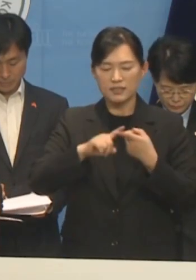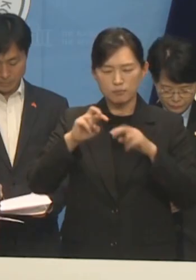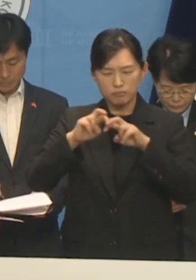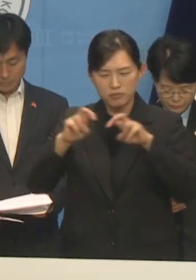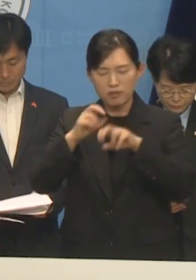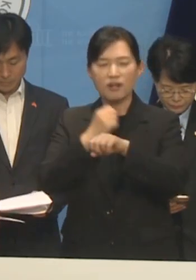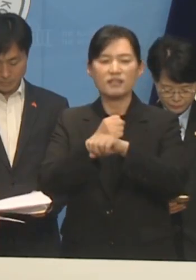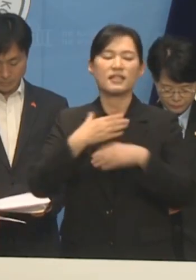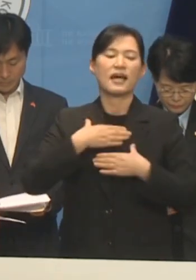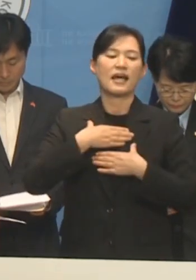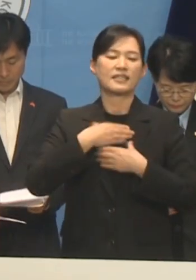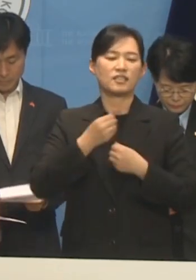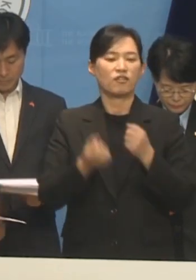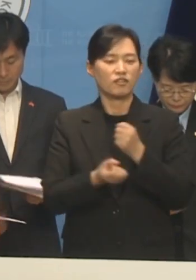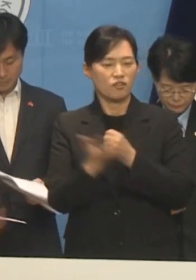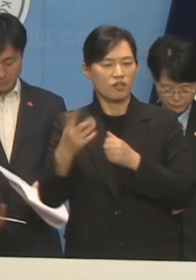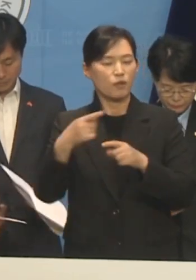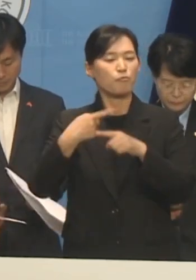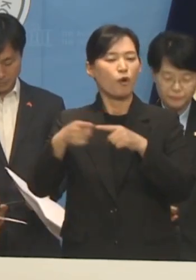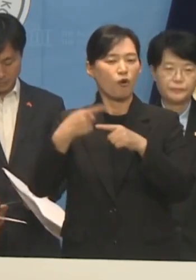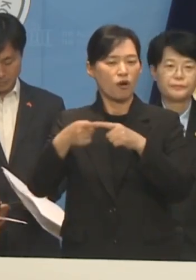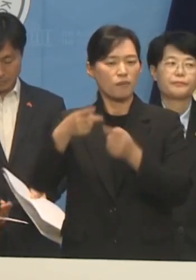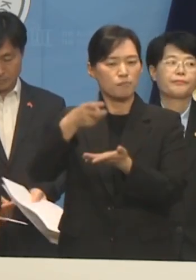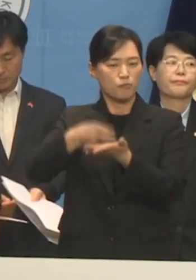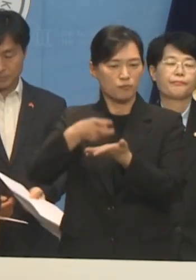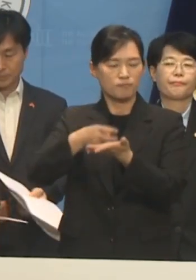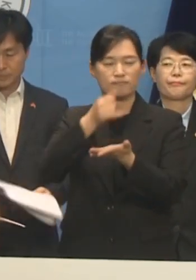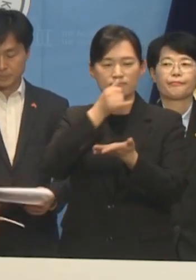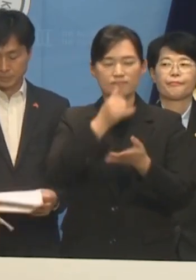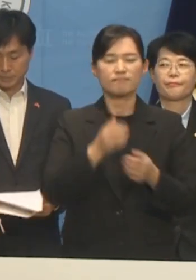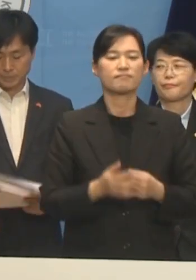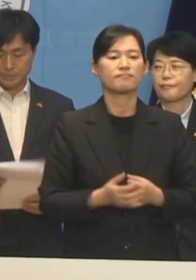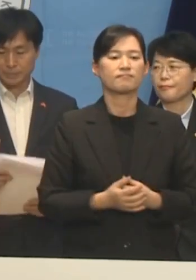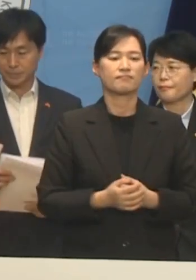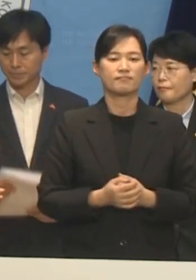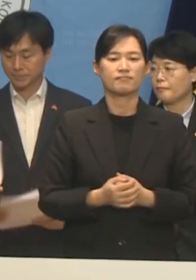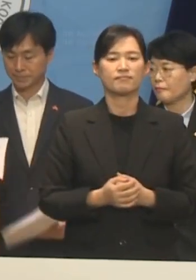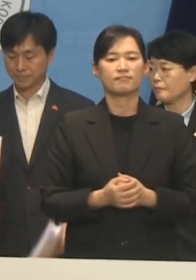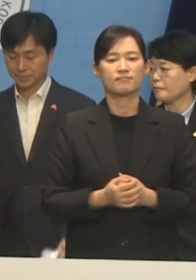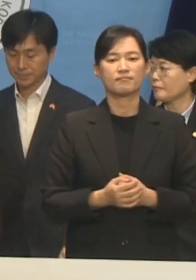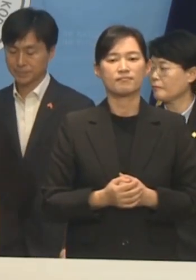분석하는 안전영향평가 제도가 도입됩니다.